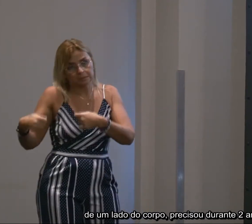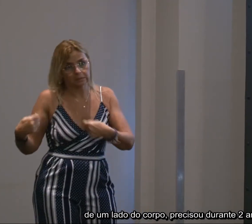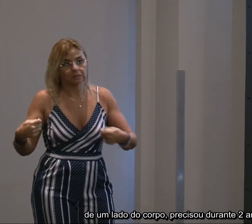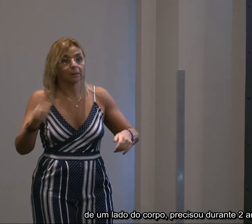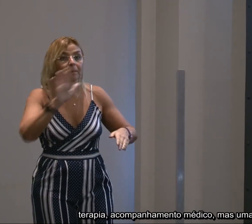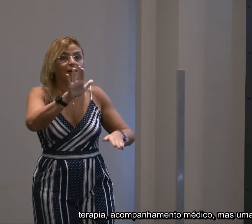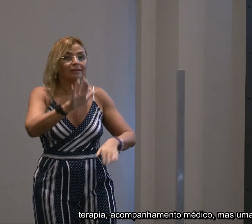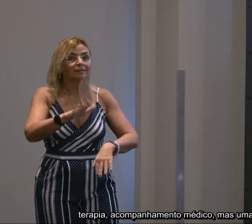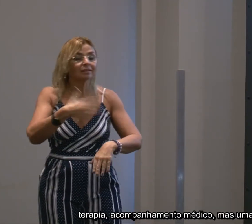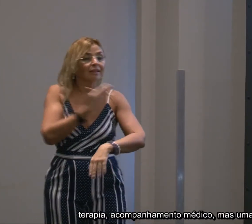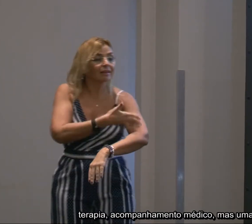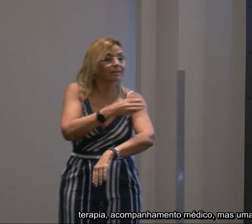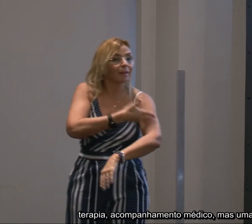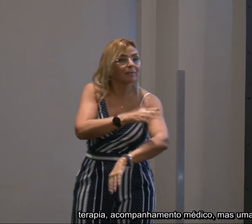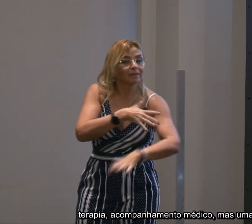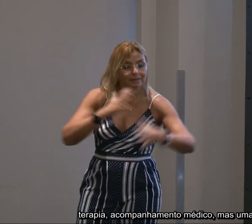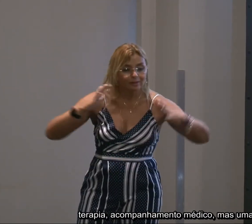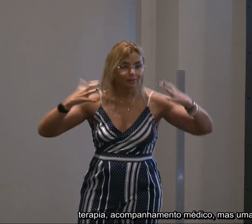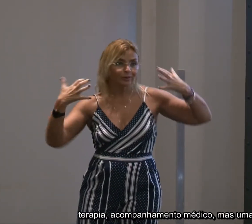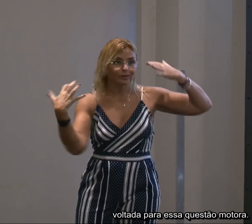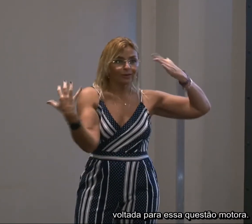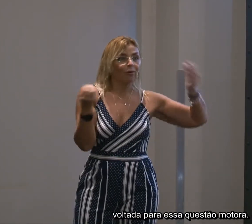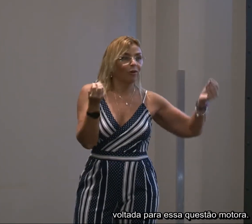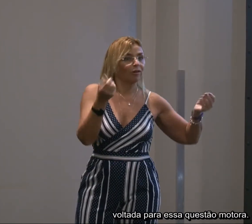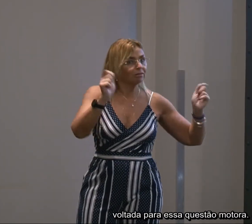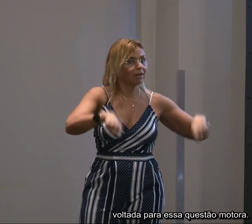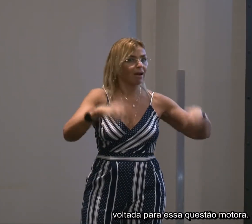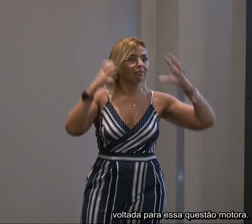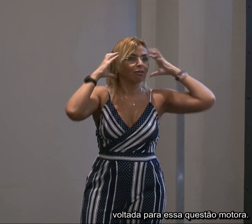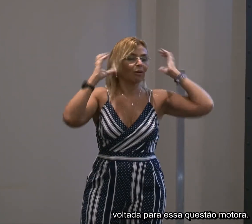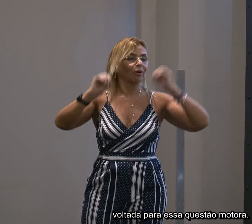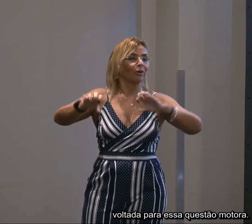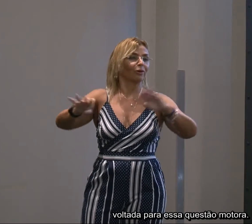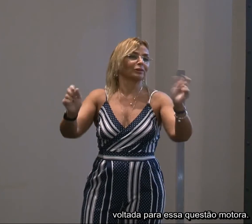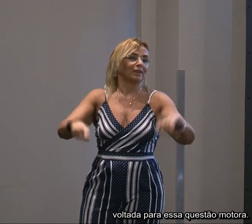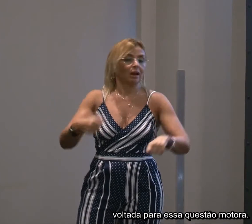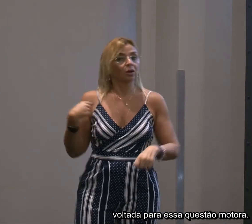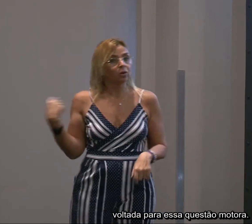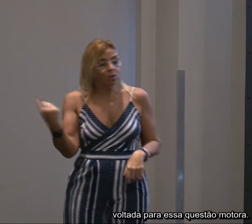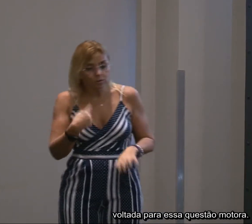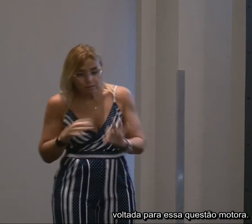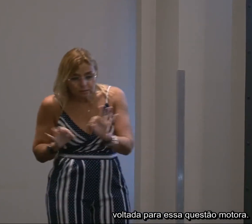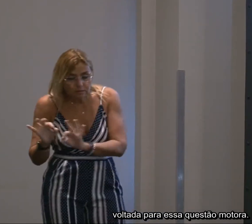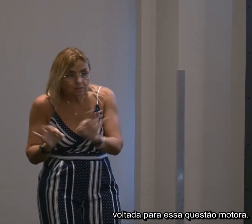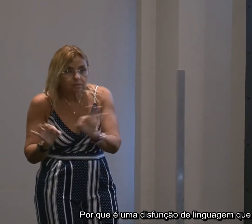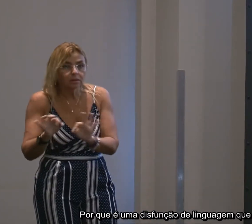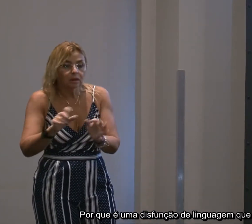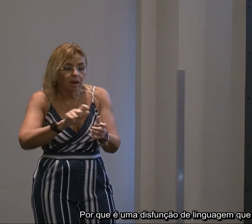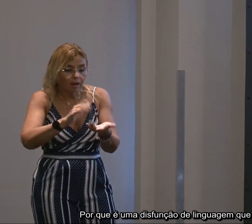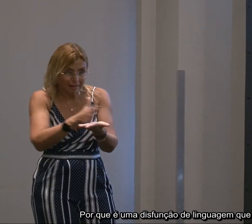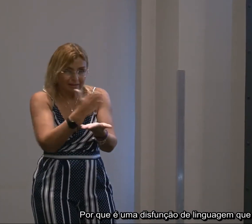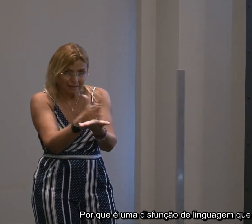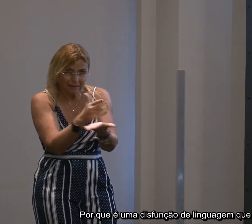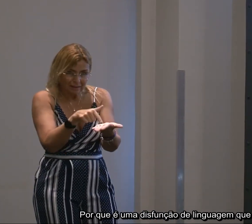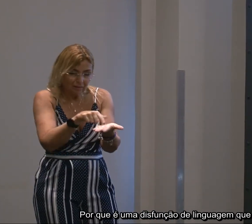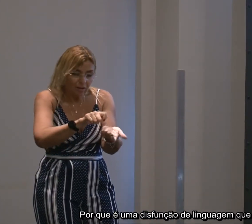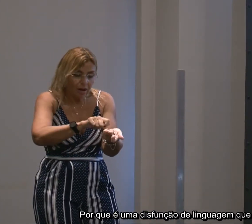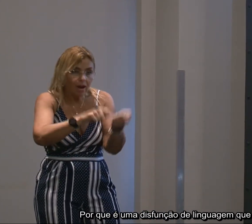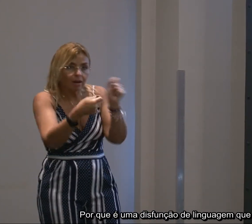de terapia, acompanhamento médico, mas uma terapia voltada para essa questão motora, porque é uma disfunção de linguagem que